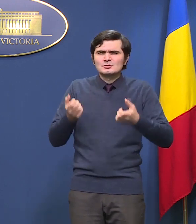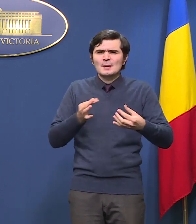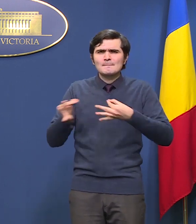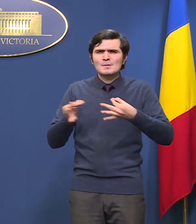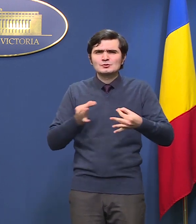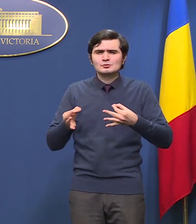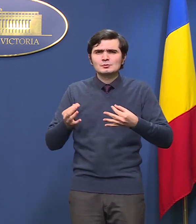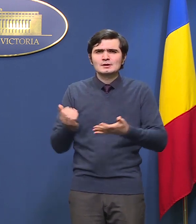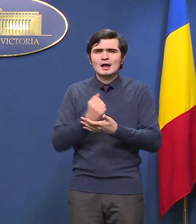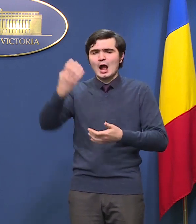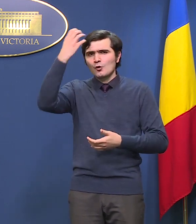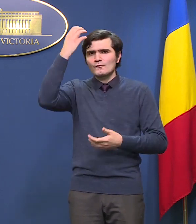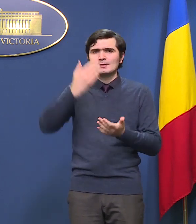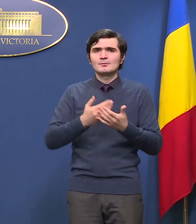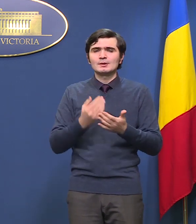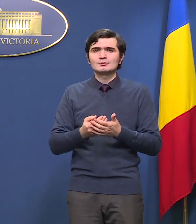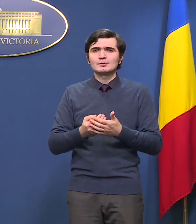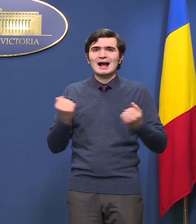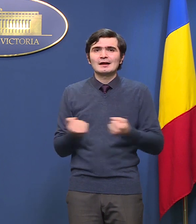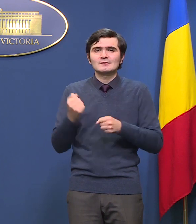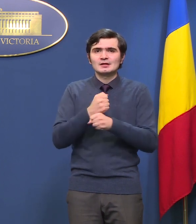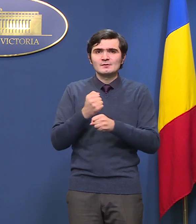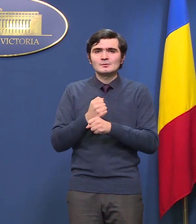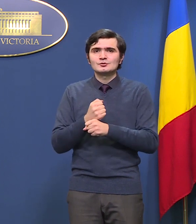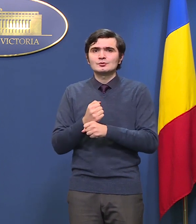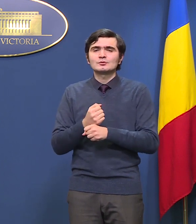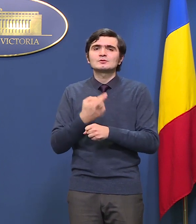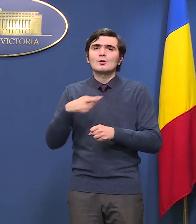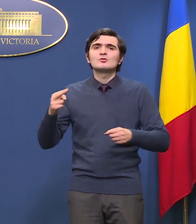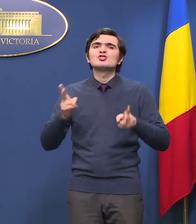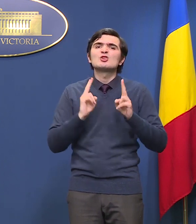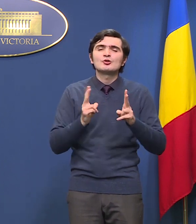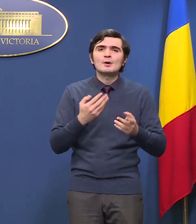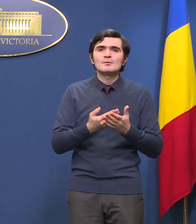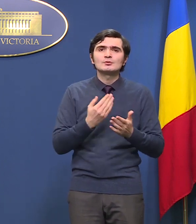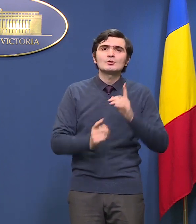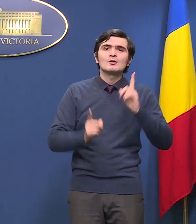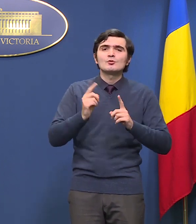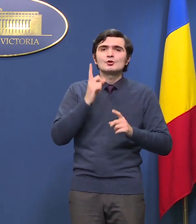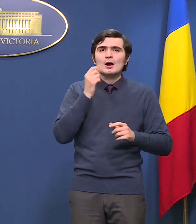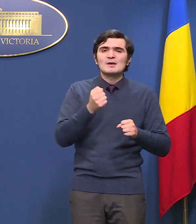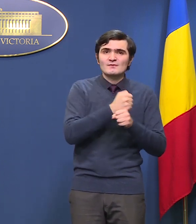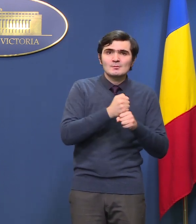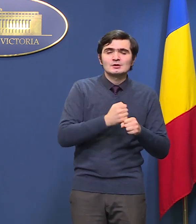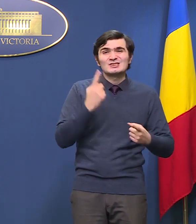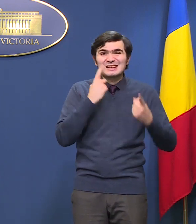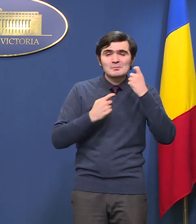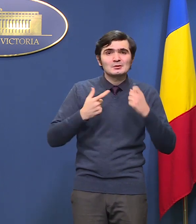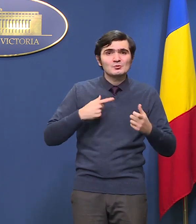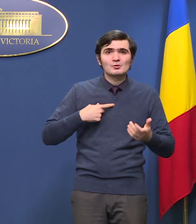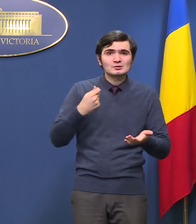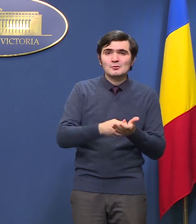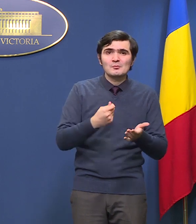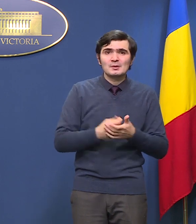lua guvernul pentru reintrarea normală a activității farmaciilor, în sensul în care sunt farmaciști care se plâng că nu își pot procura echipamentele și, mă